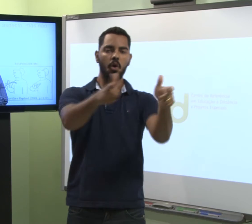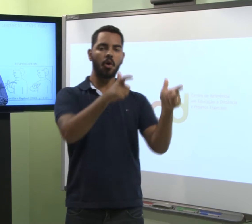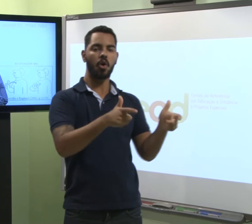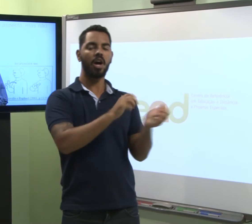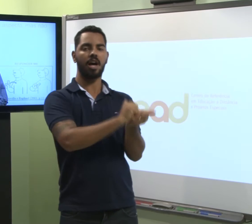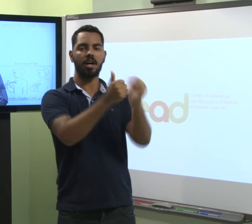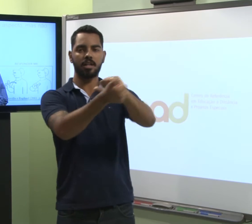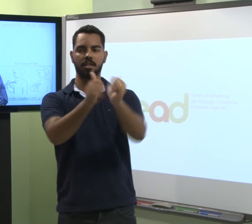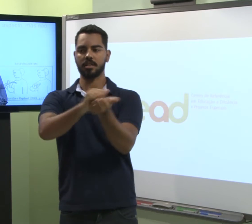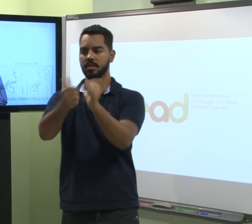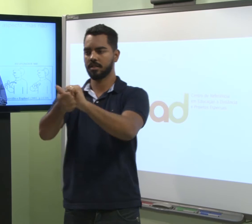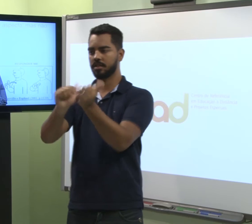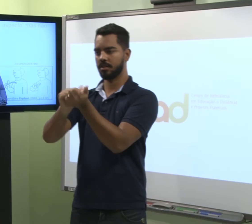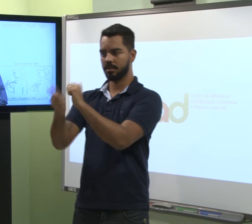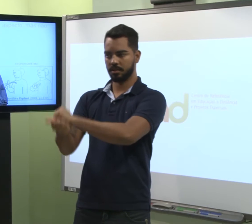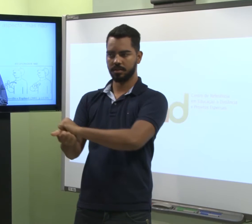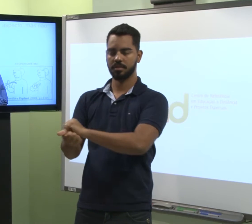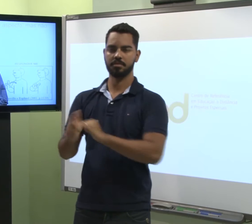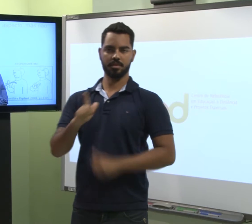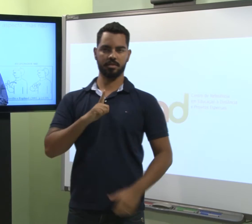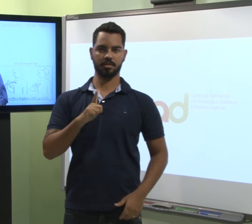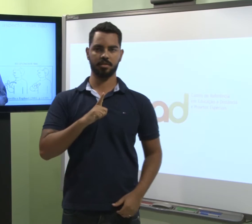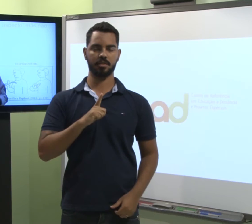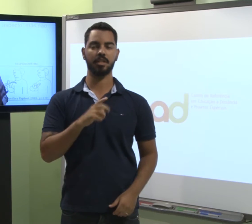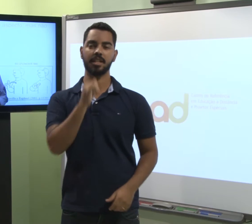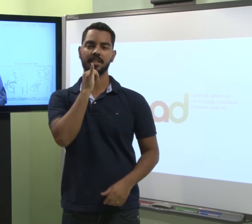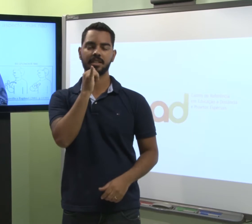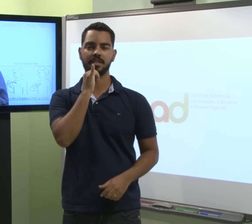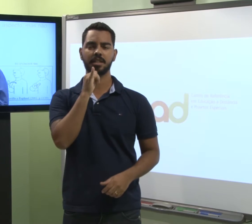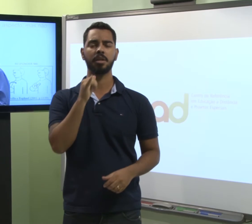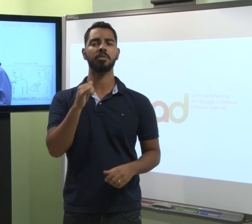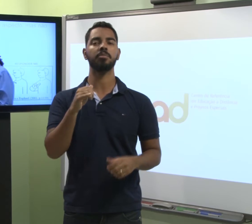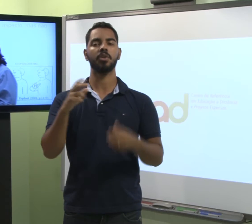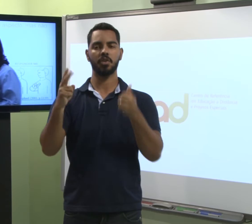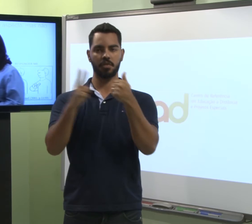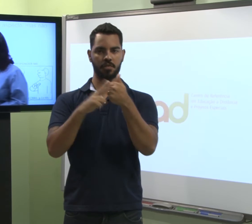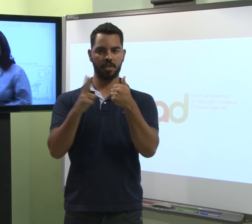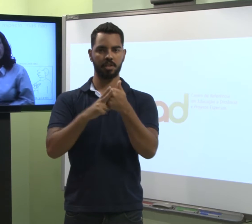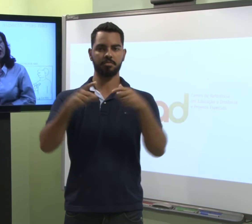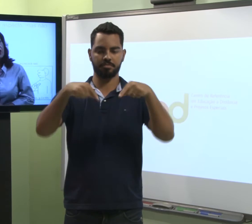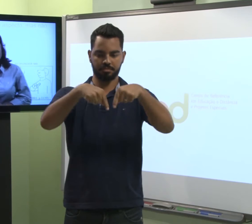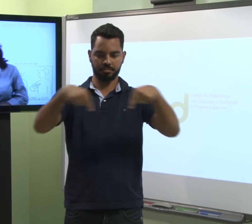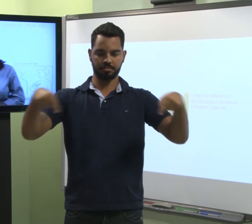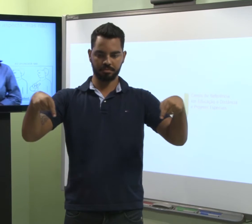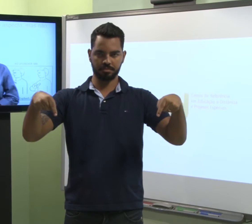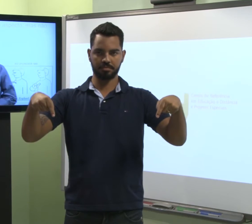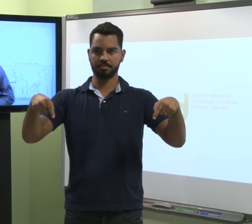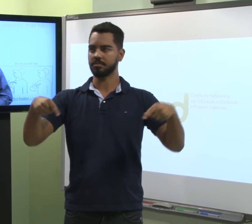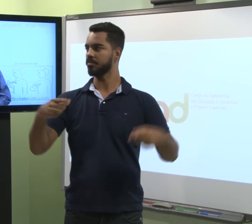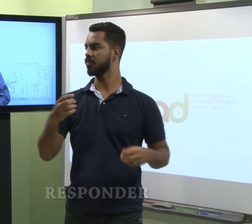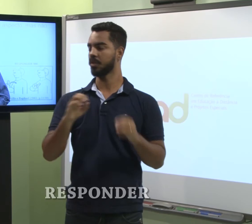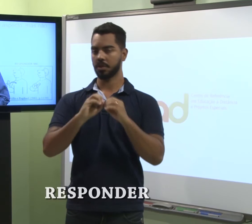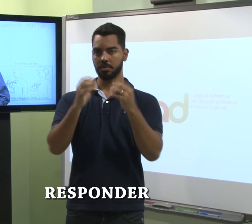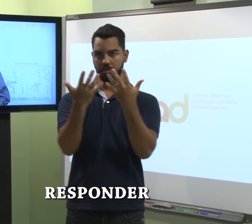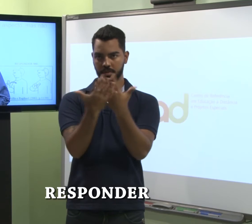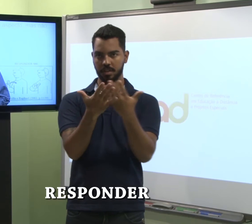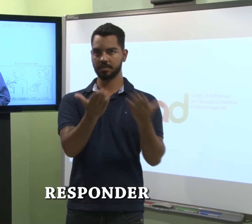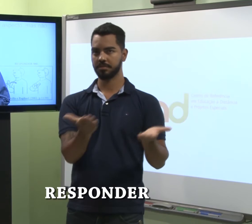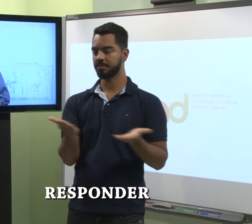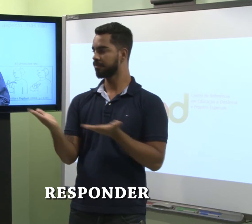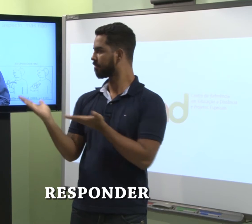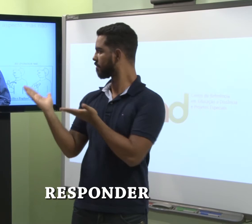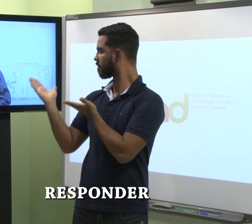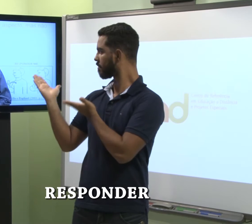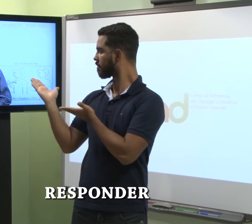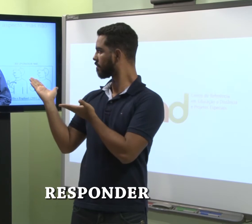verbo responder se flexiona em número e pessoa, conforme representado aqui neste slide. E como podem perceber ainda,